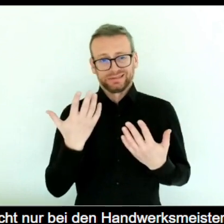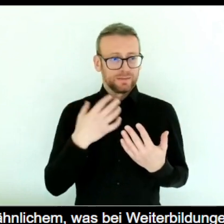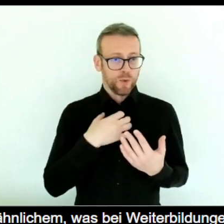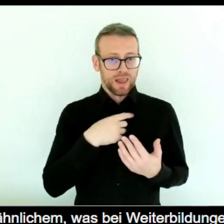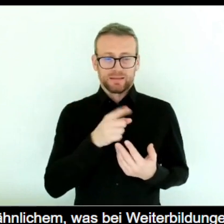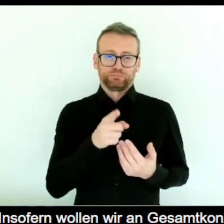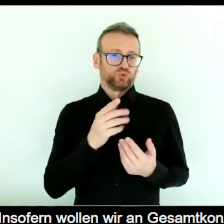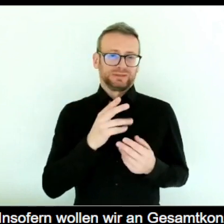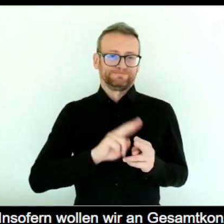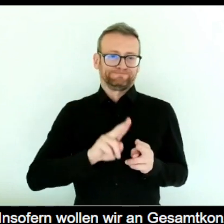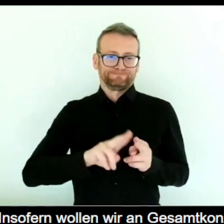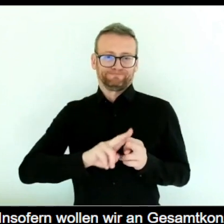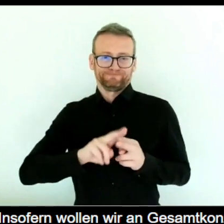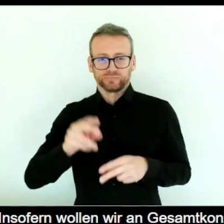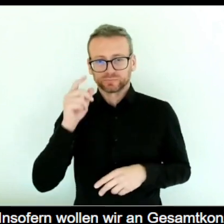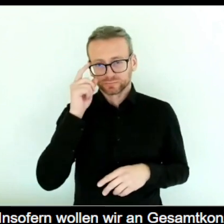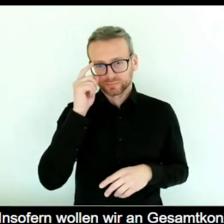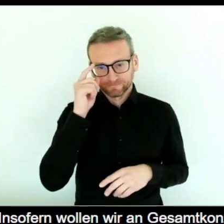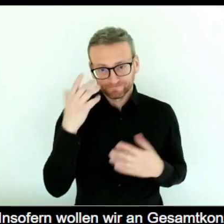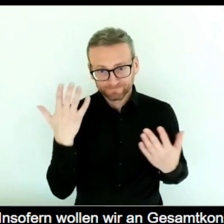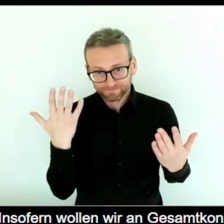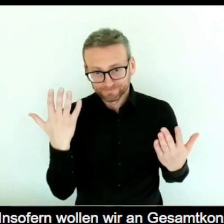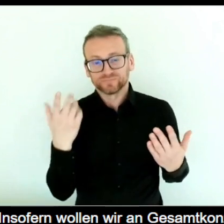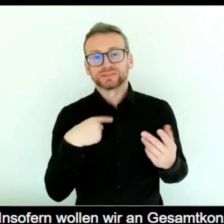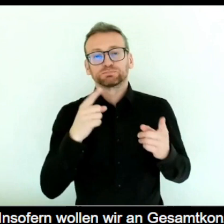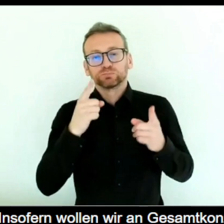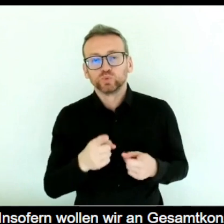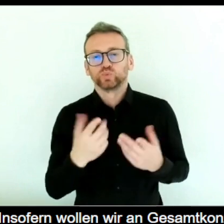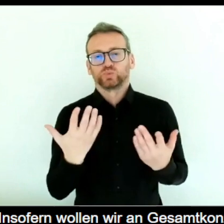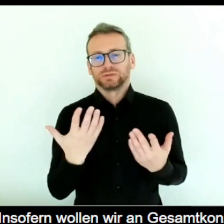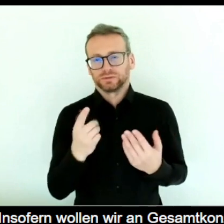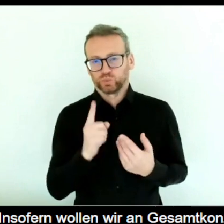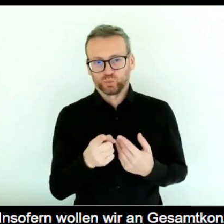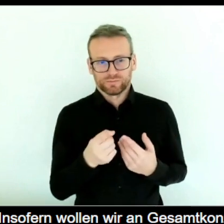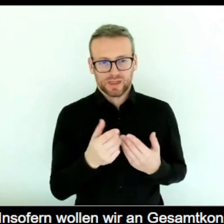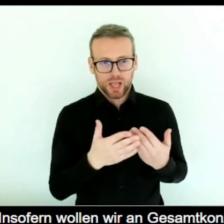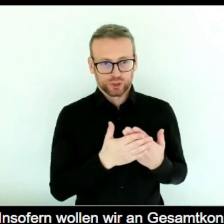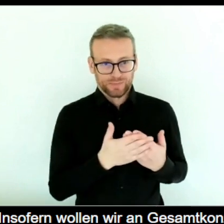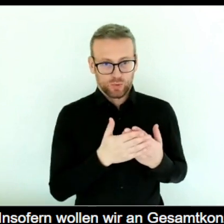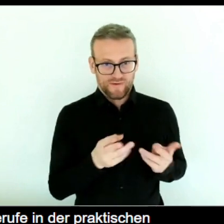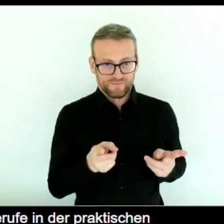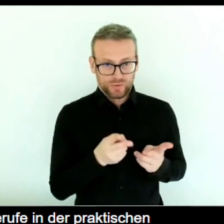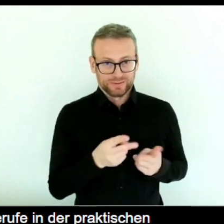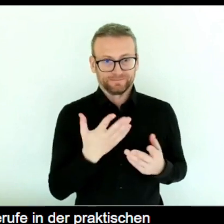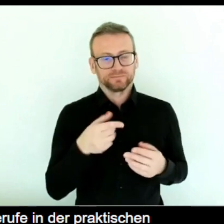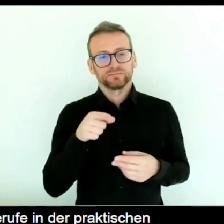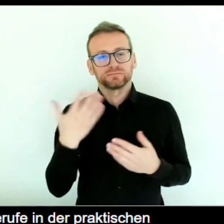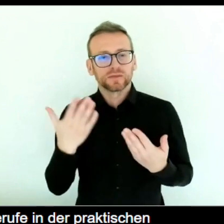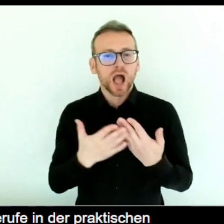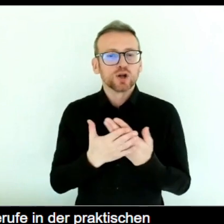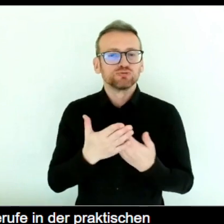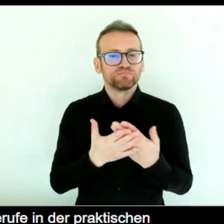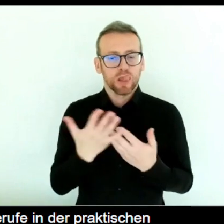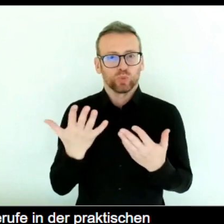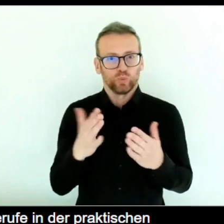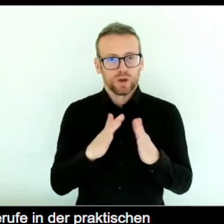der ja auch gut anläuft in Absprache mit den Kammern, wollen wir eben hier auch das Geld geben, damit Leute, die sich für diesen Berufswunsch entscheiden,